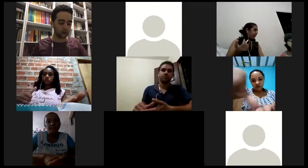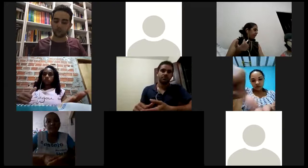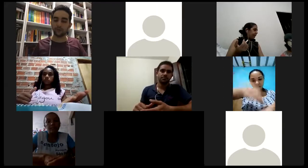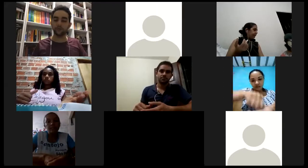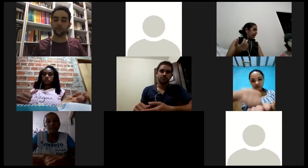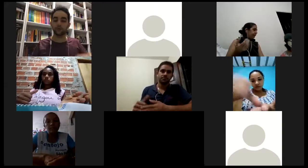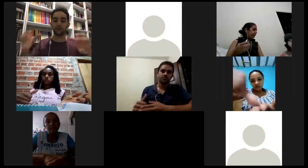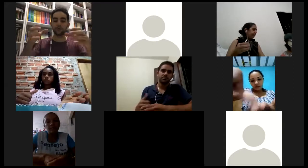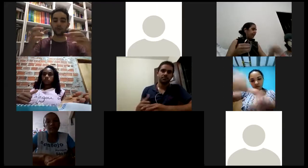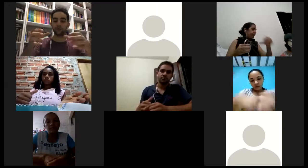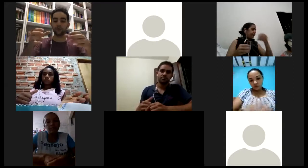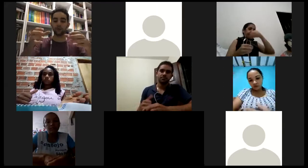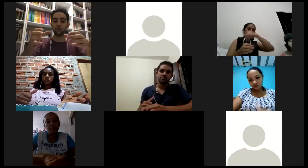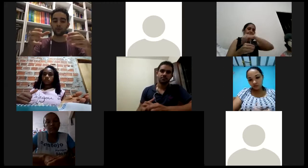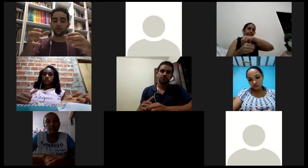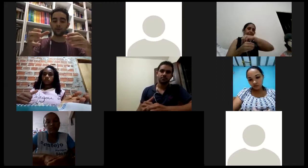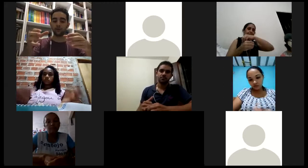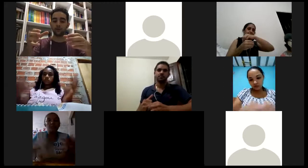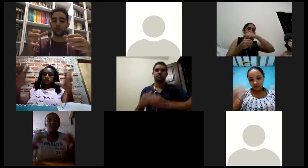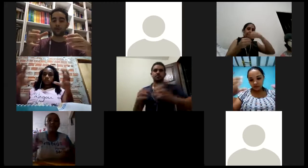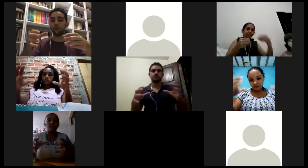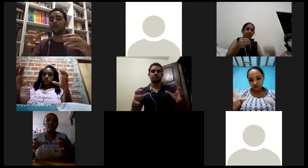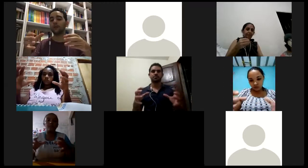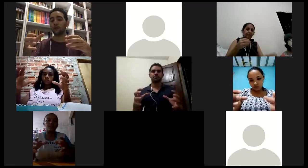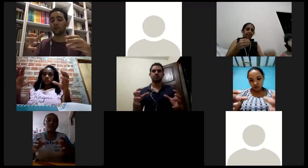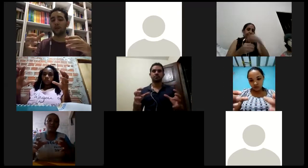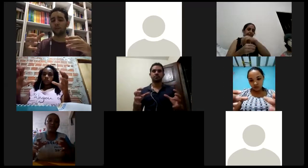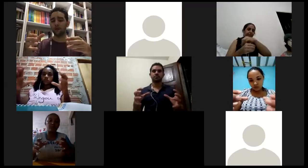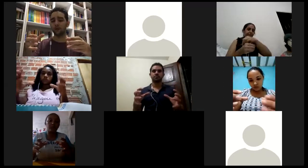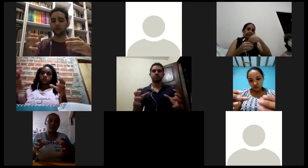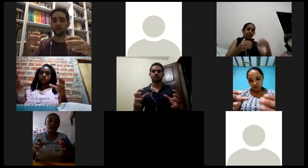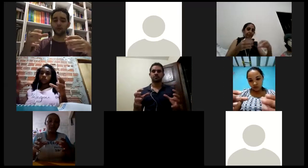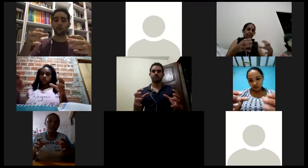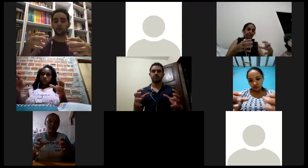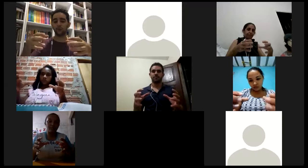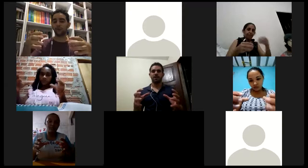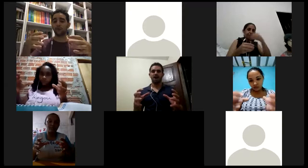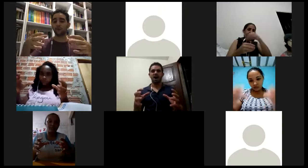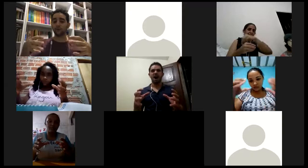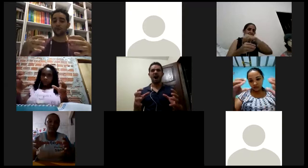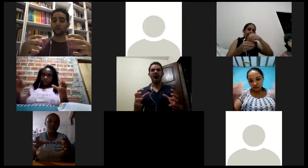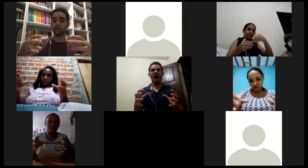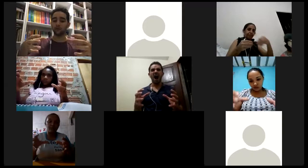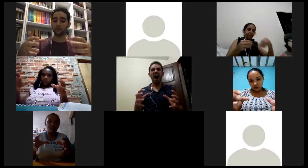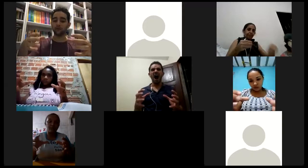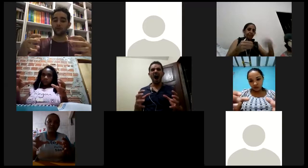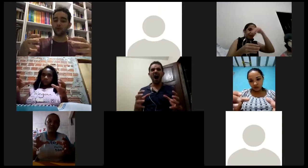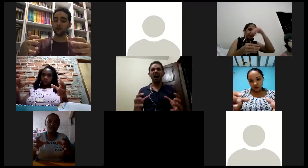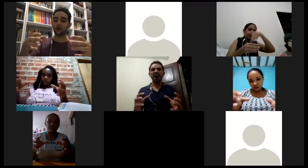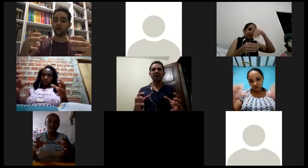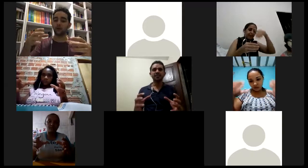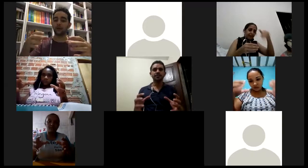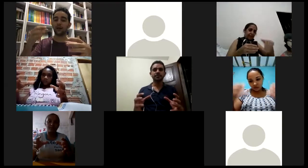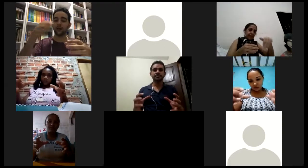Estojo. Seguro o estojo. É muito parecido até com mamão o estojo, que não tem nada a ver uma coisa com a outra. Mas em vez